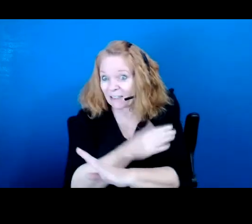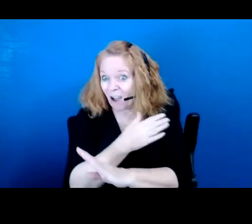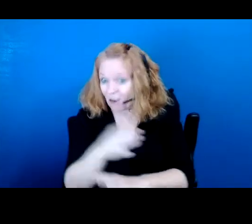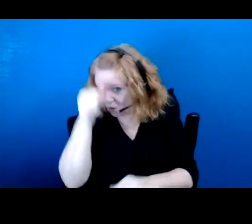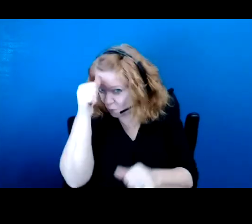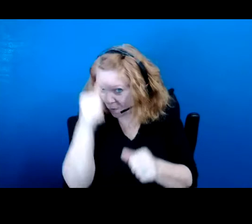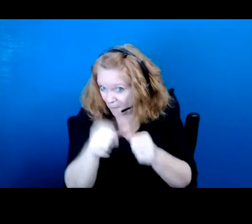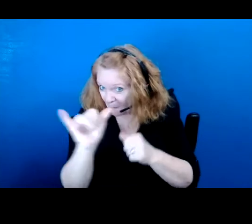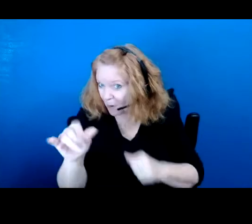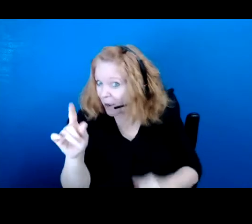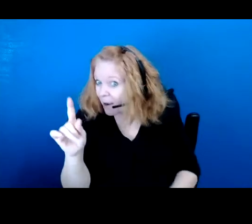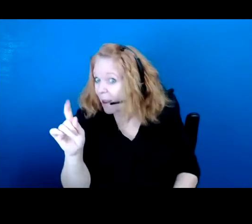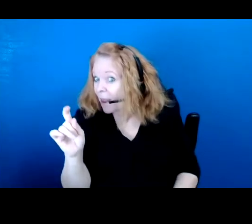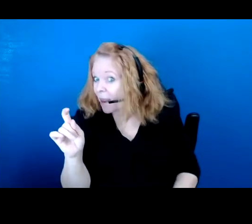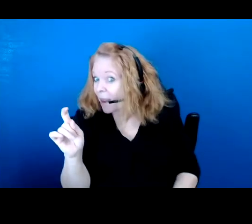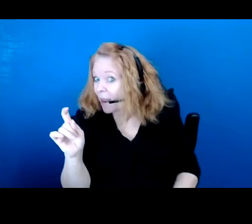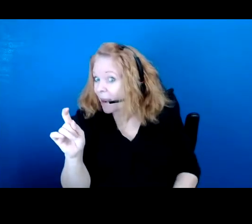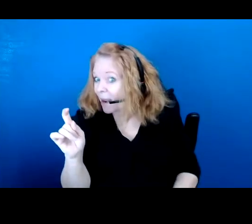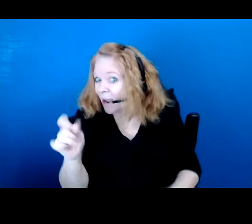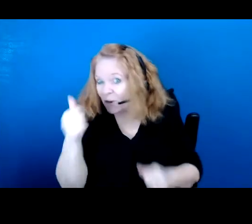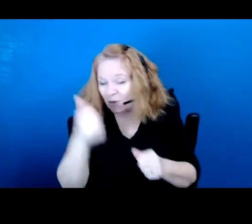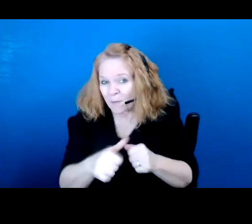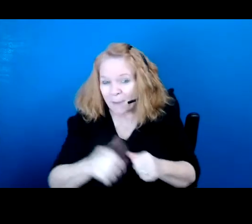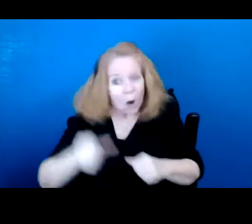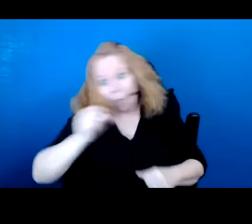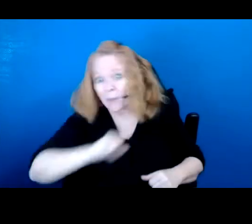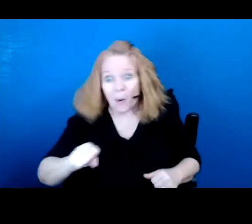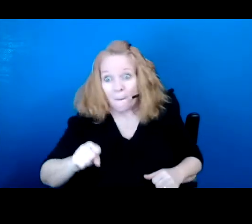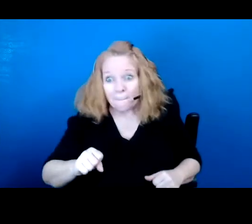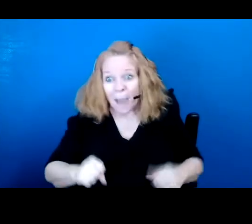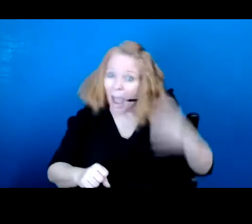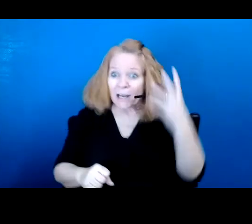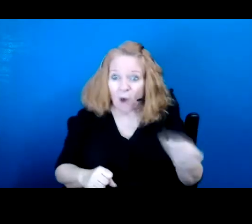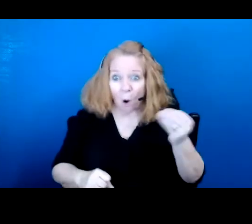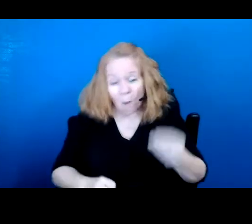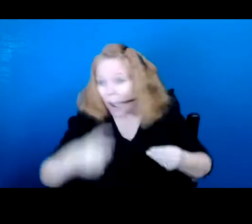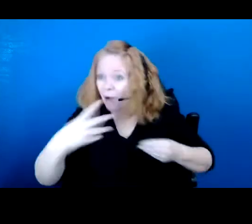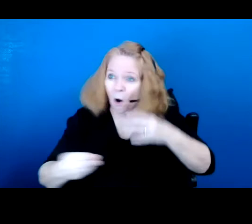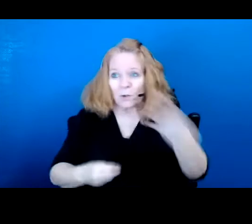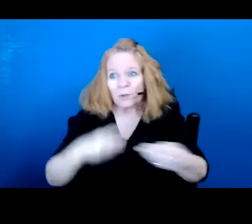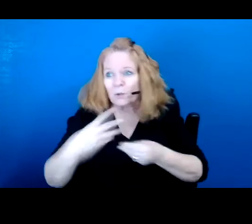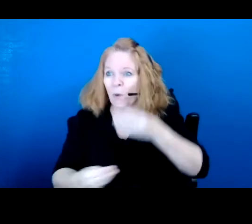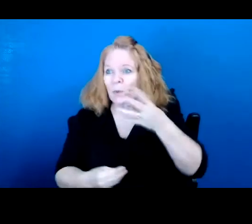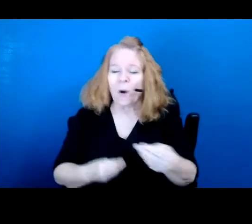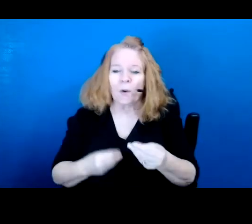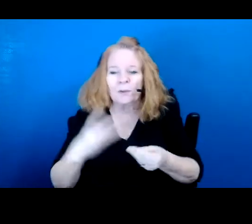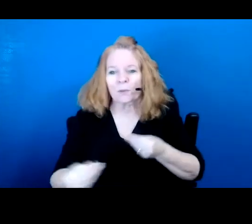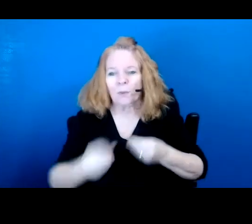vamos a cantar la canción del gran marvin te acuerdas como dice comienza con un bum